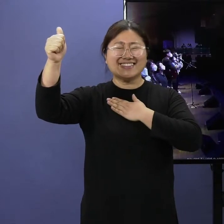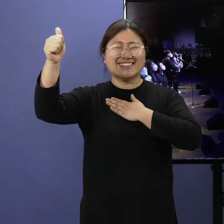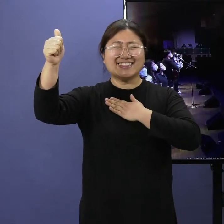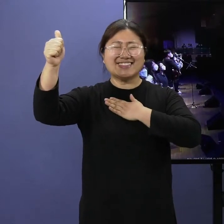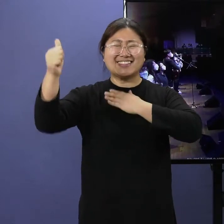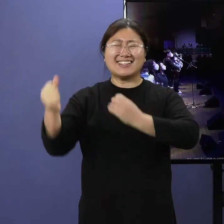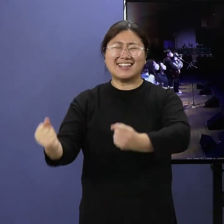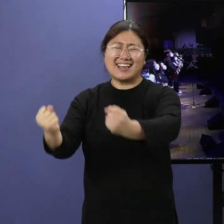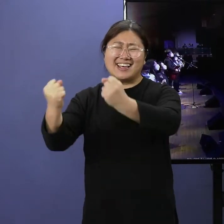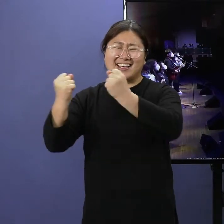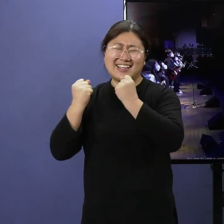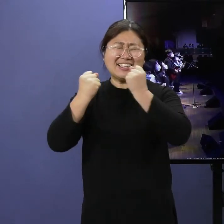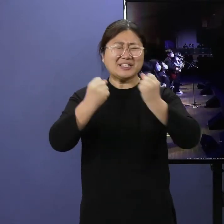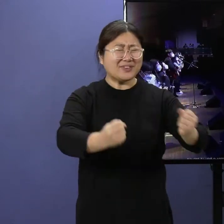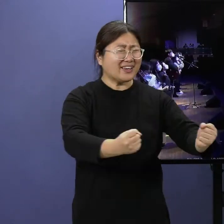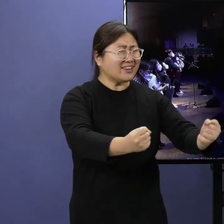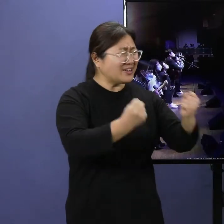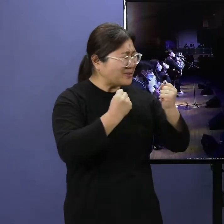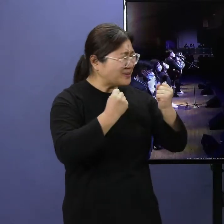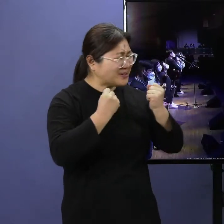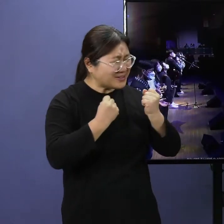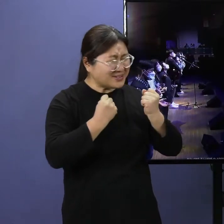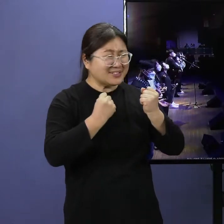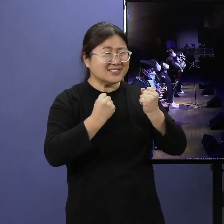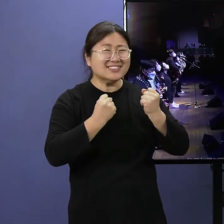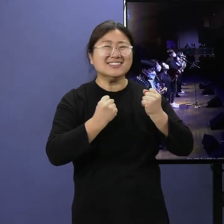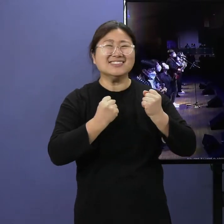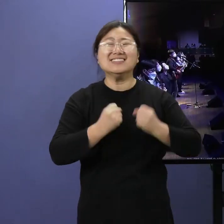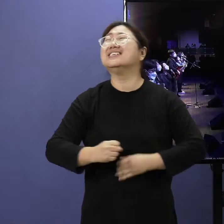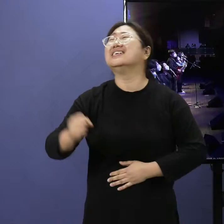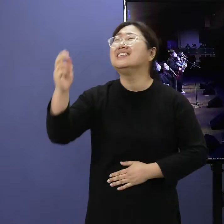나의 힘이여,